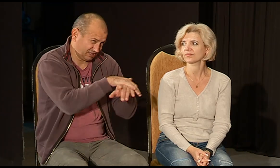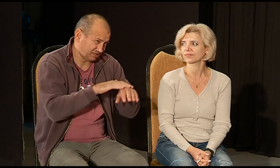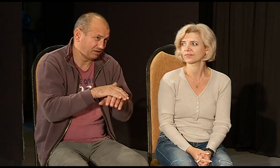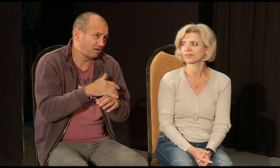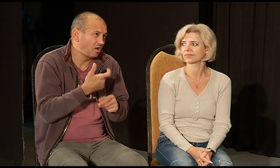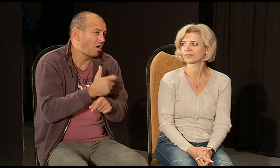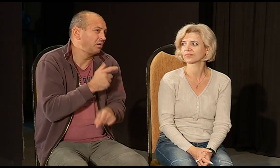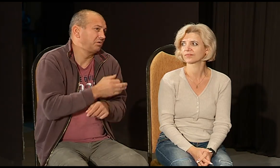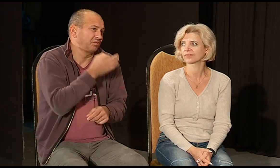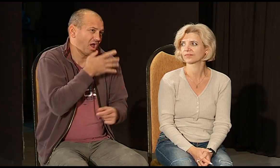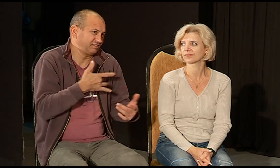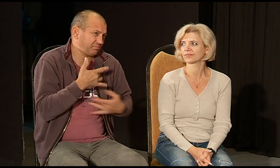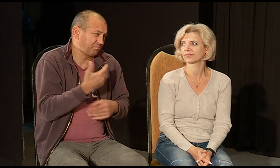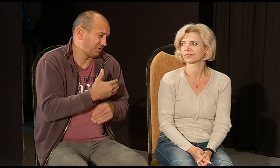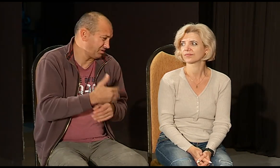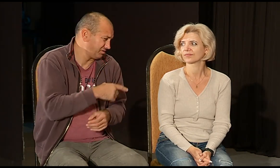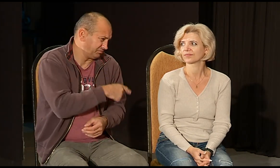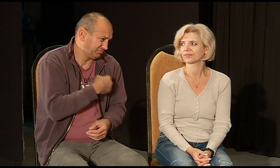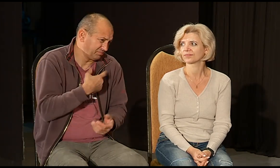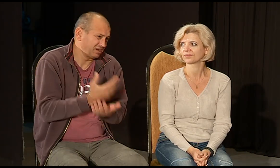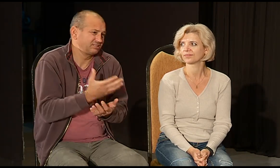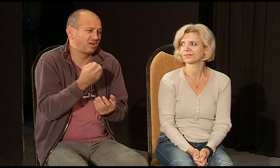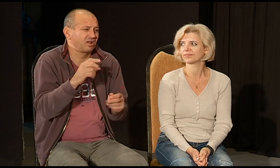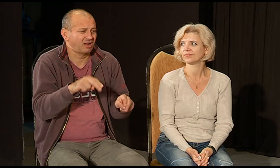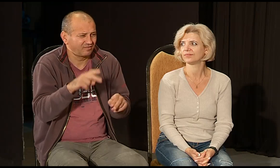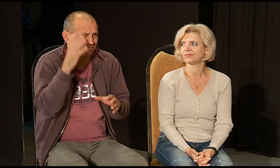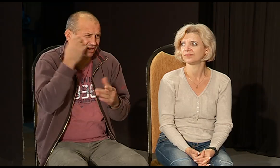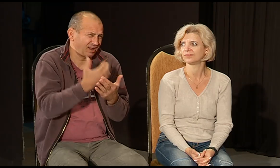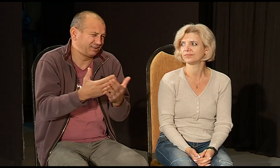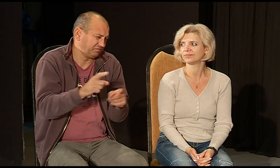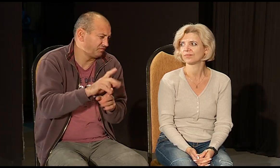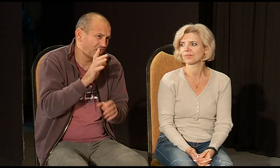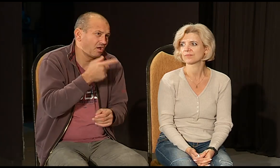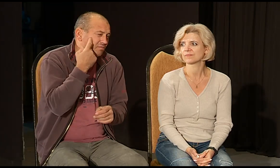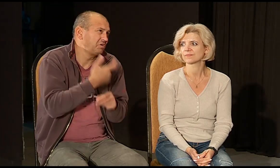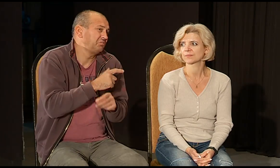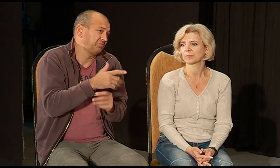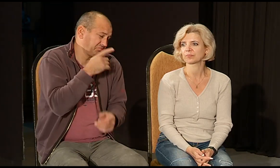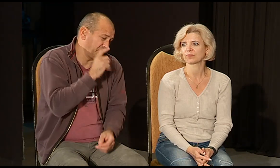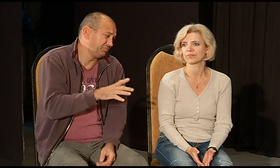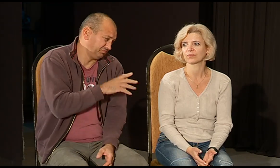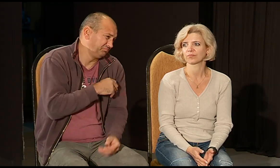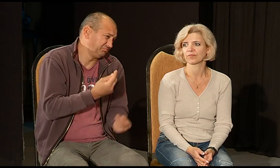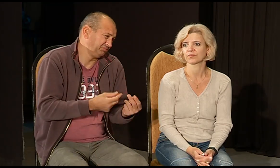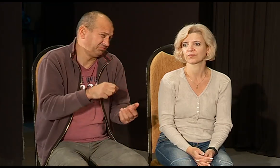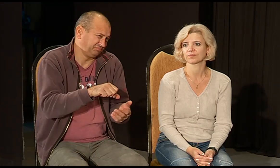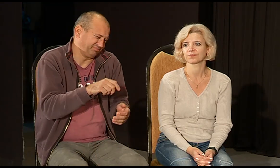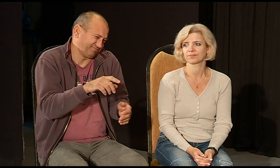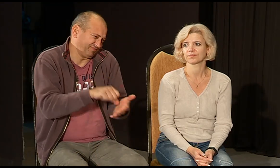plăcut sceneta noastră, da. Eu am fost, Inesa personal a fost în Italia și ea a spus că acolo unde obște